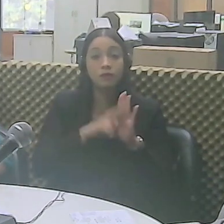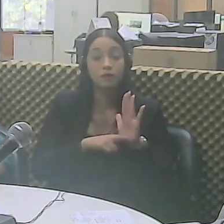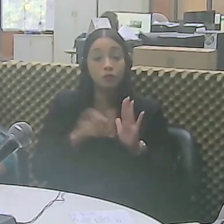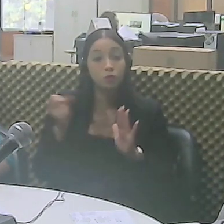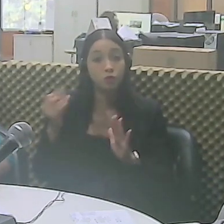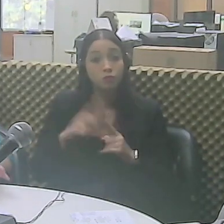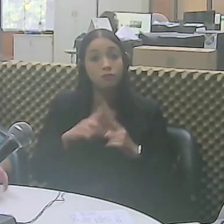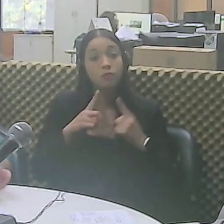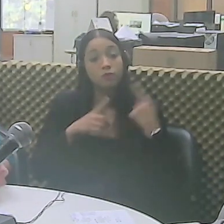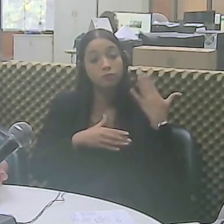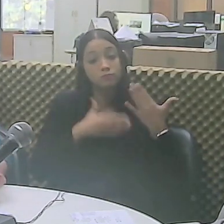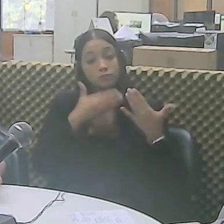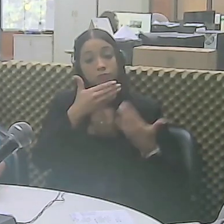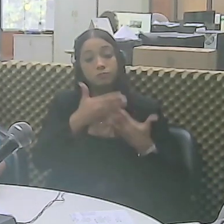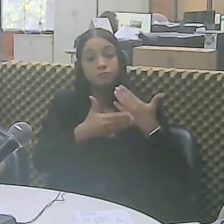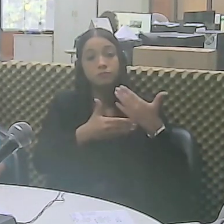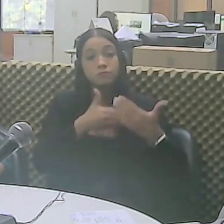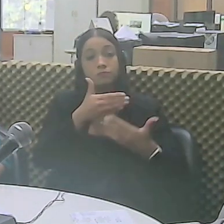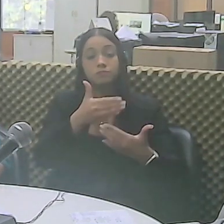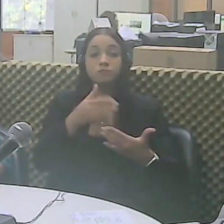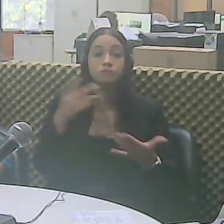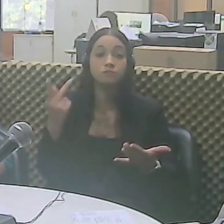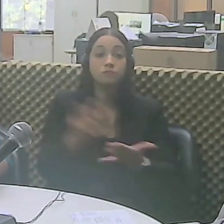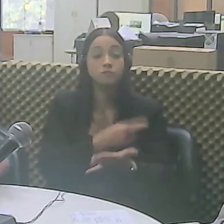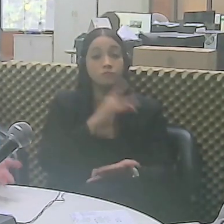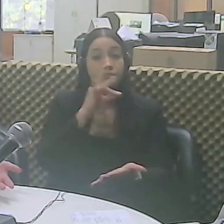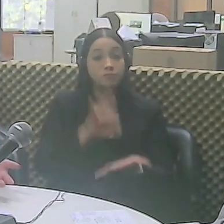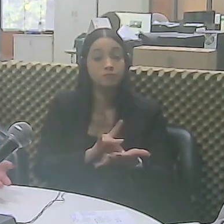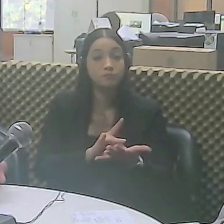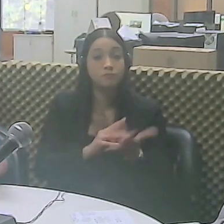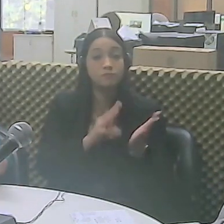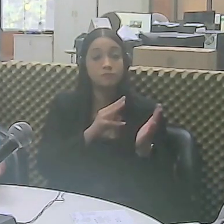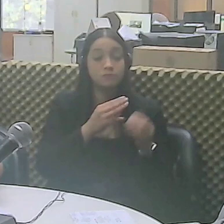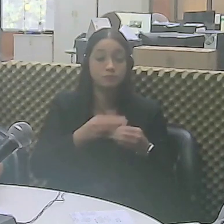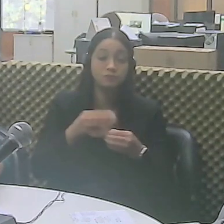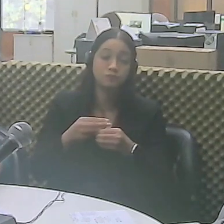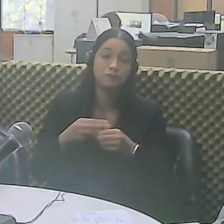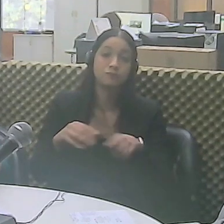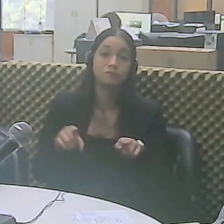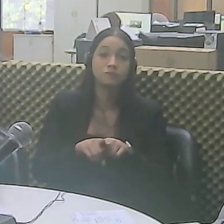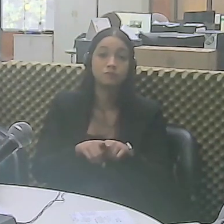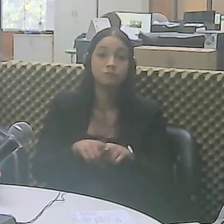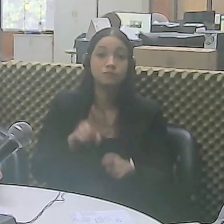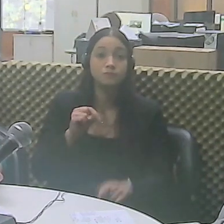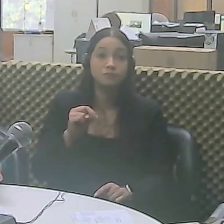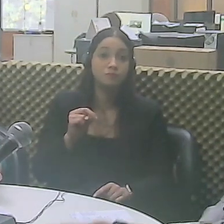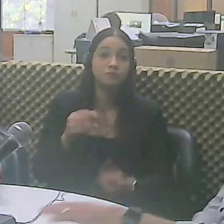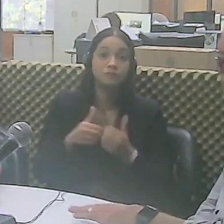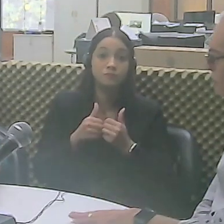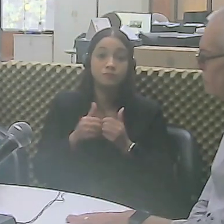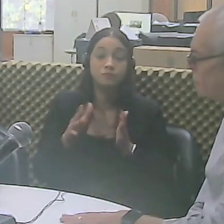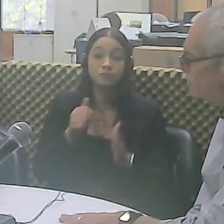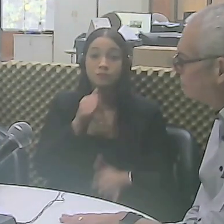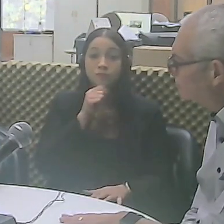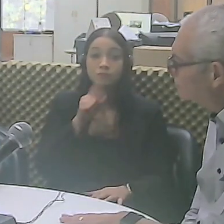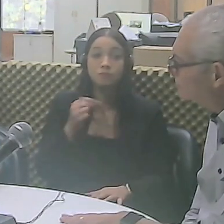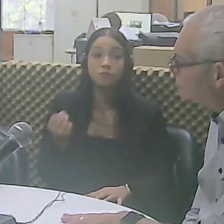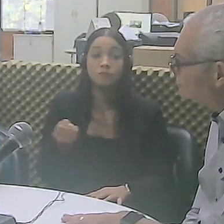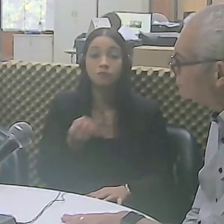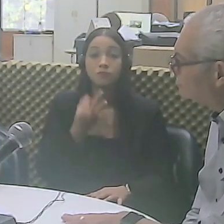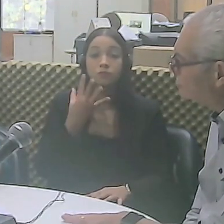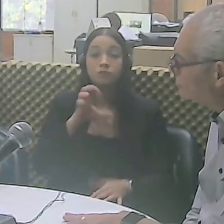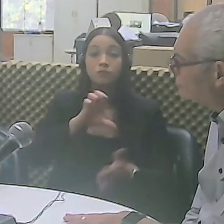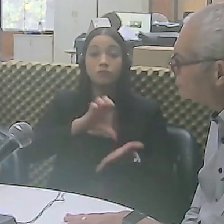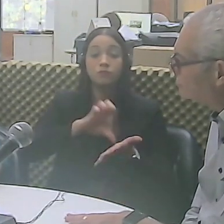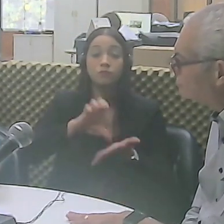mas tem todo um processo para que isso seja efetivado por parte dos municípios. E uma questão aí que está em aberto ainda é quantas